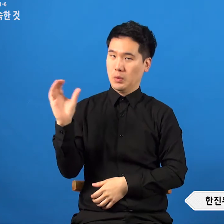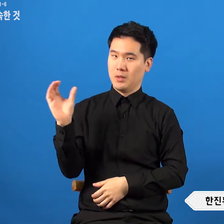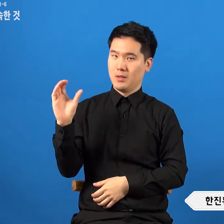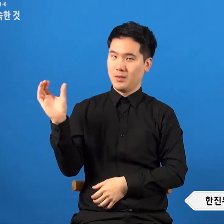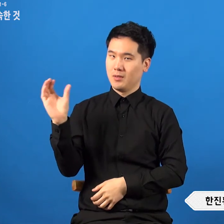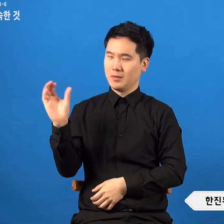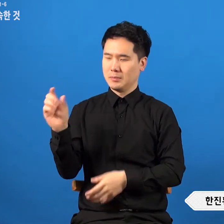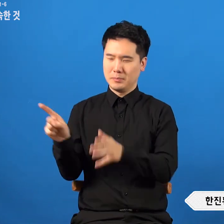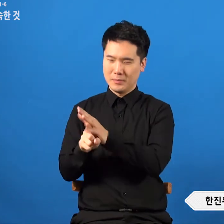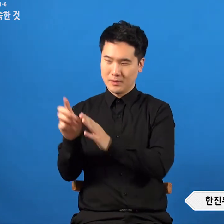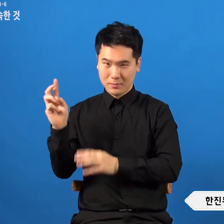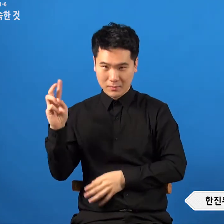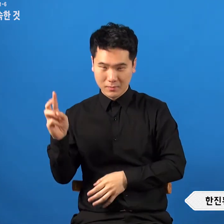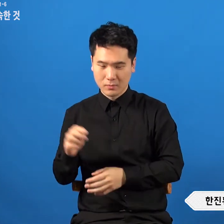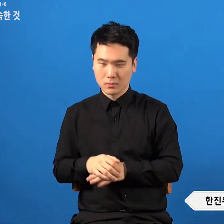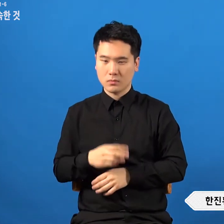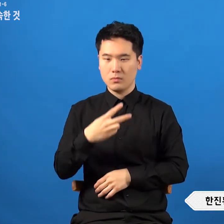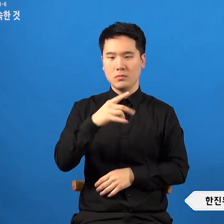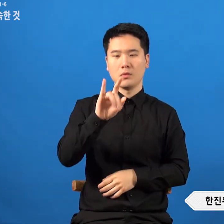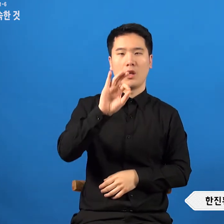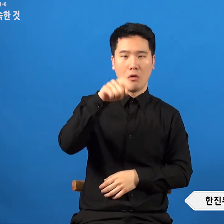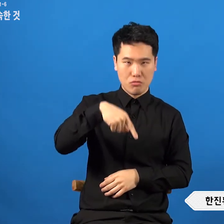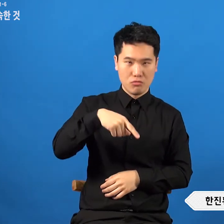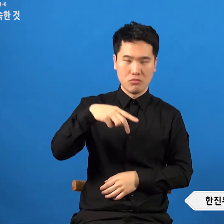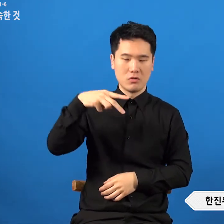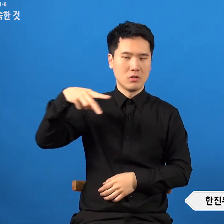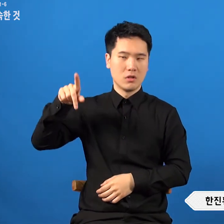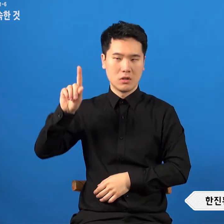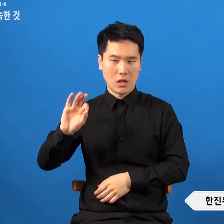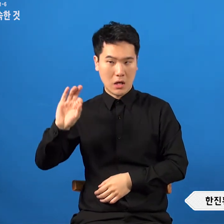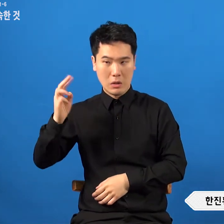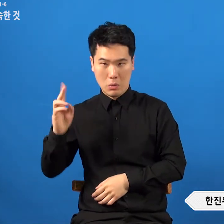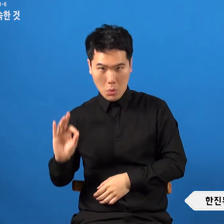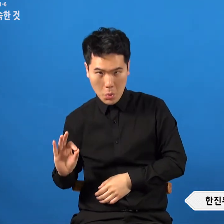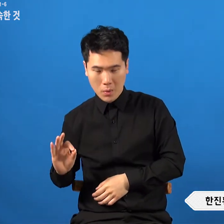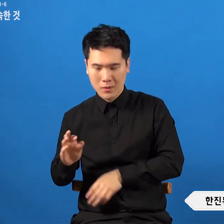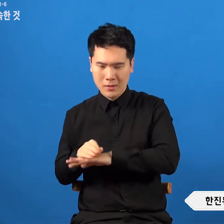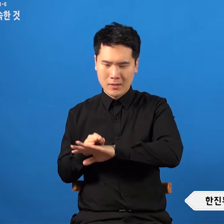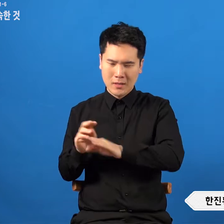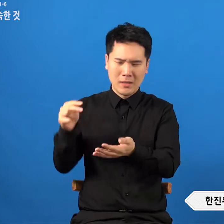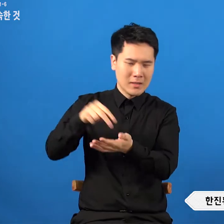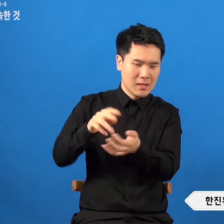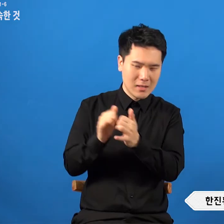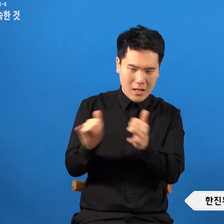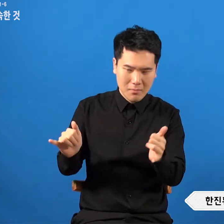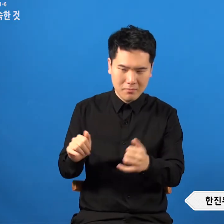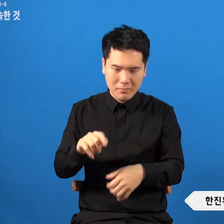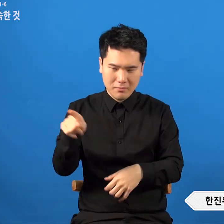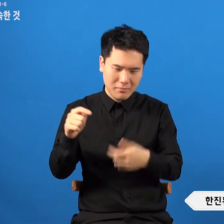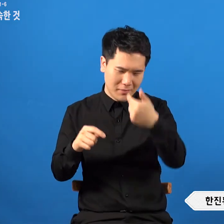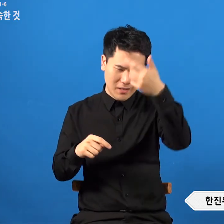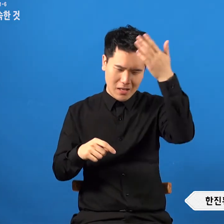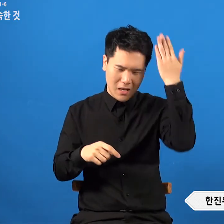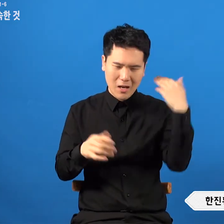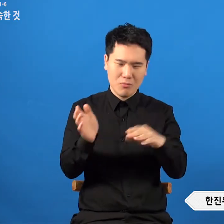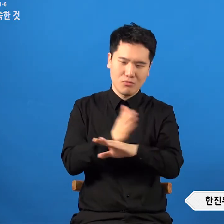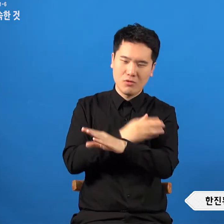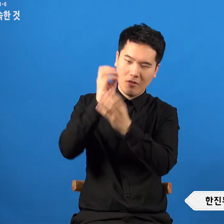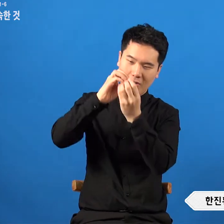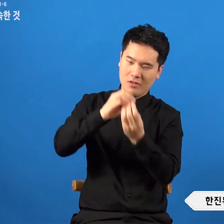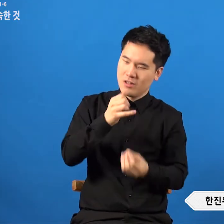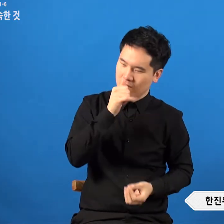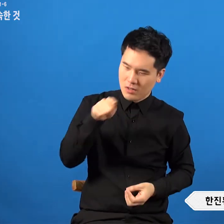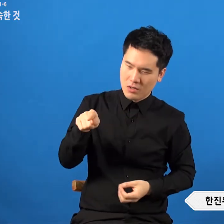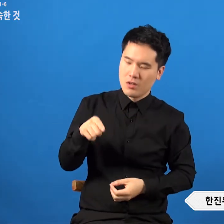신자고, 또 대우차, 쌍용차 타는 사람들은 옛날부터 이렇게 영향을 받았으니까